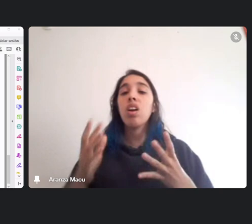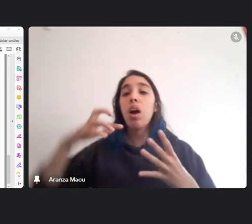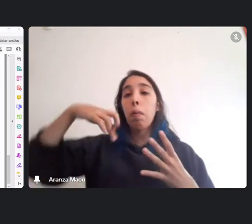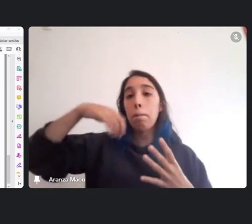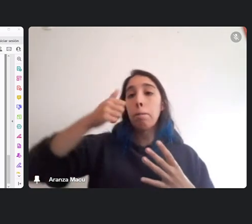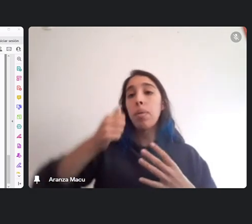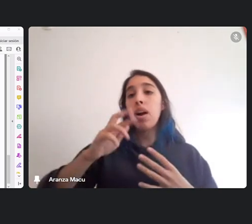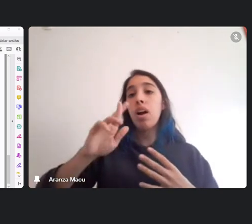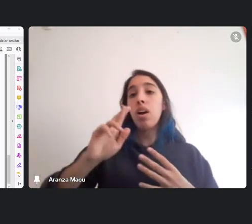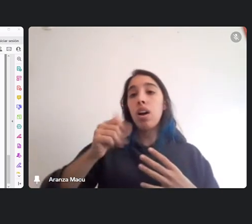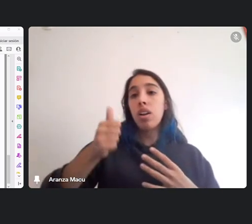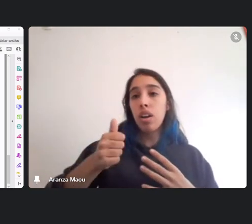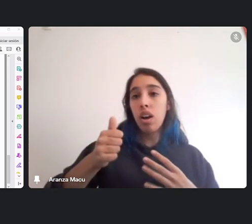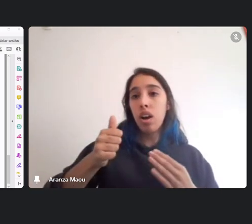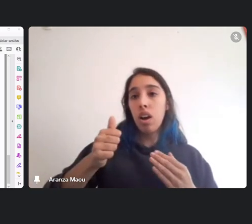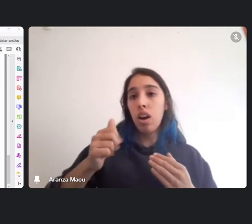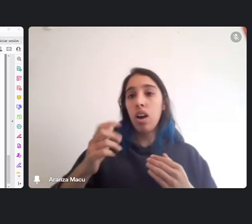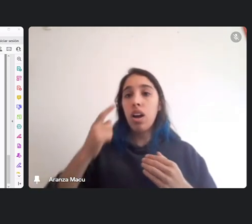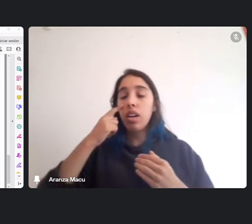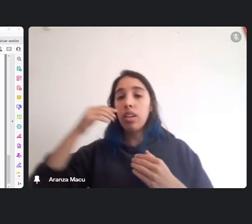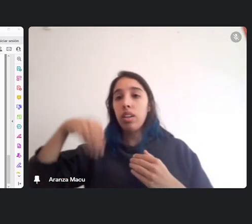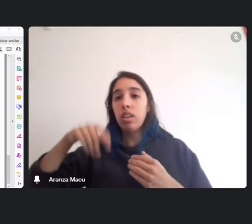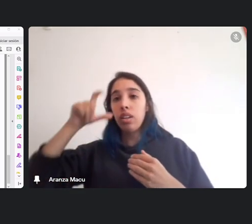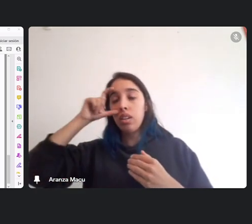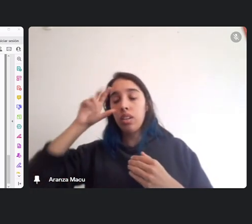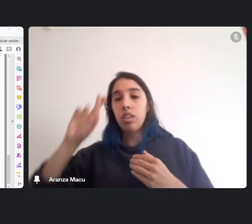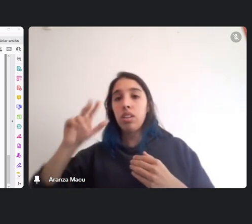afuera... To, y